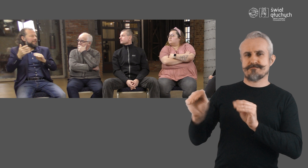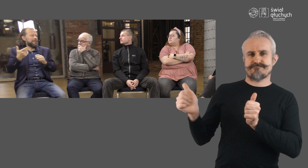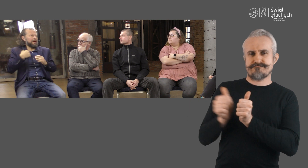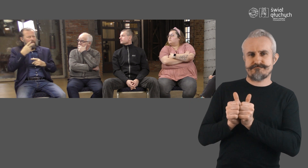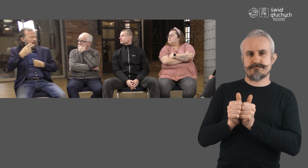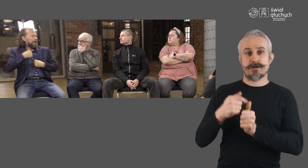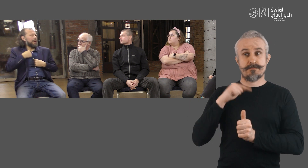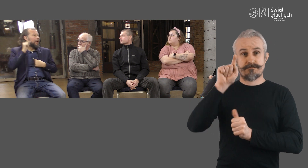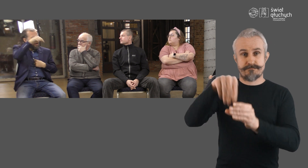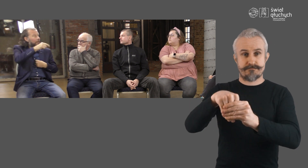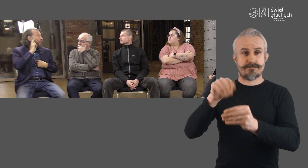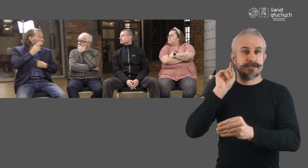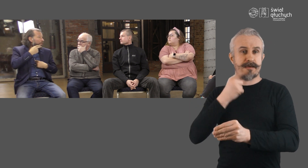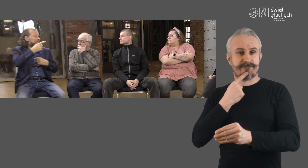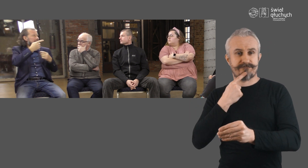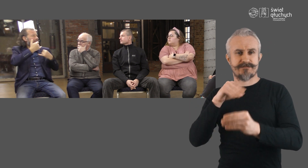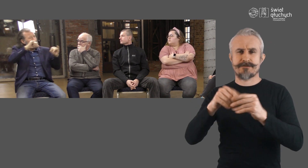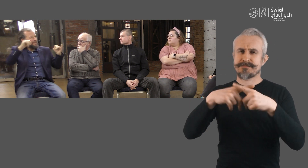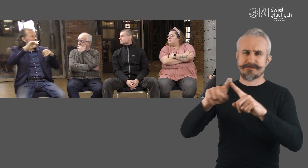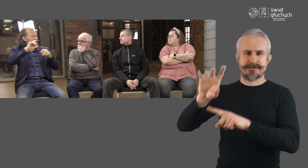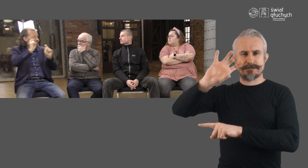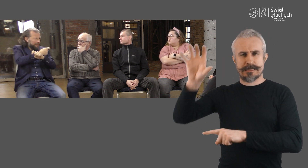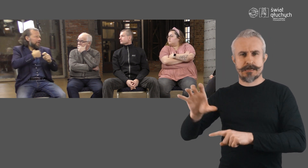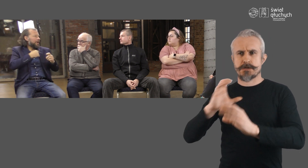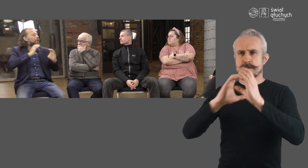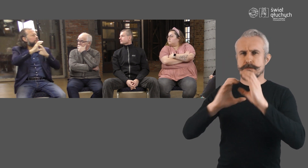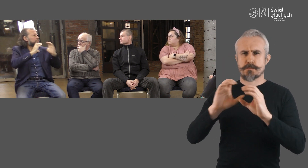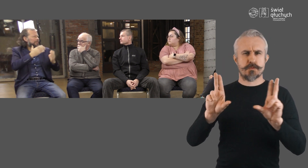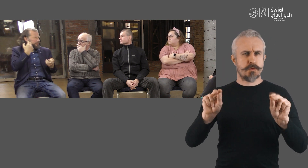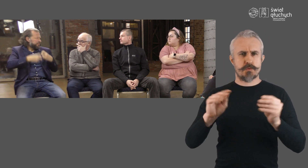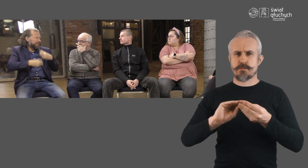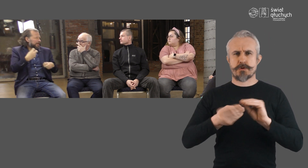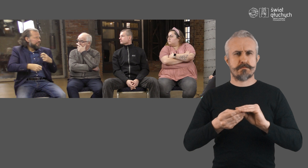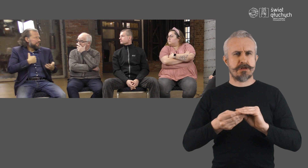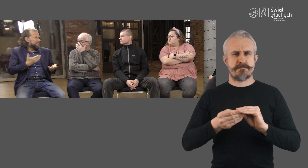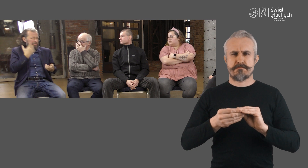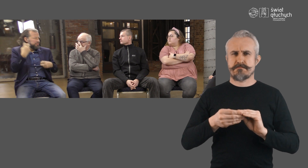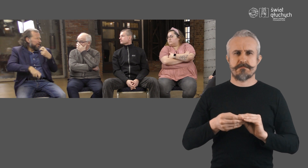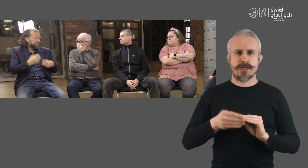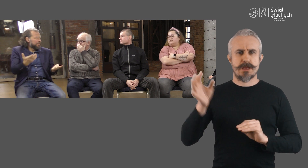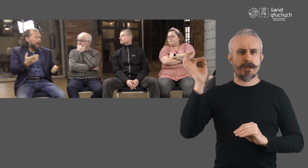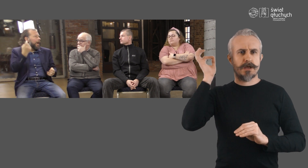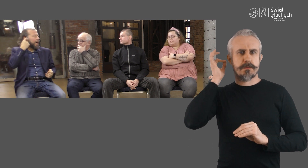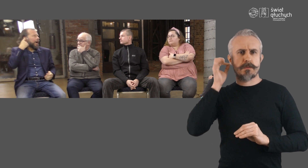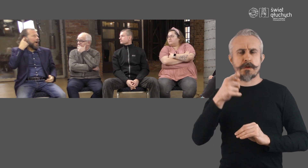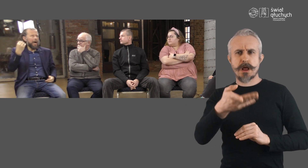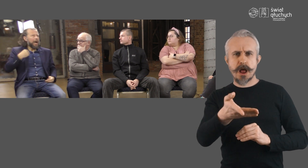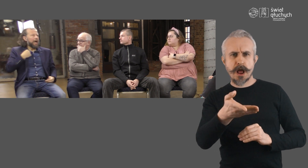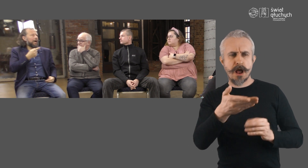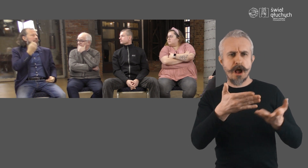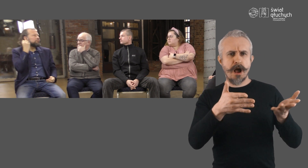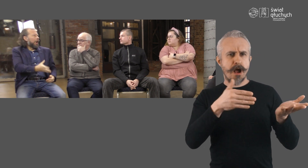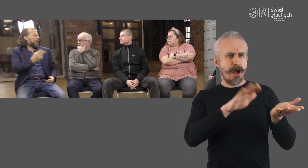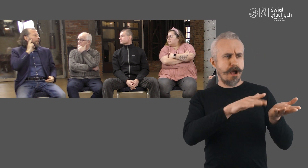przykład właśnie słyszący tutaj podchodzi, no i widzi, że są z różnych państw, nie mam problemu z komunikacją właśnie